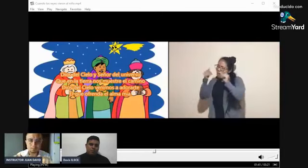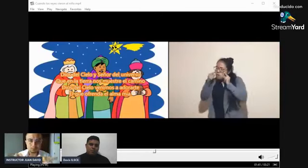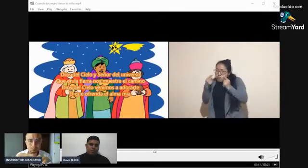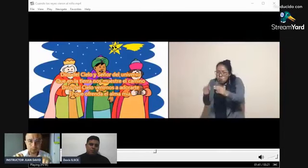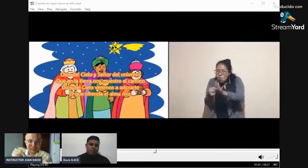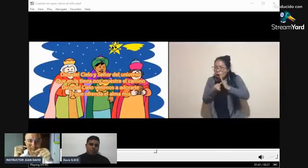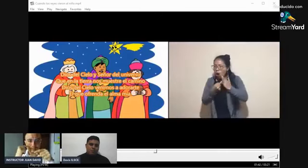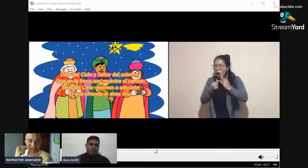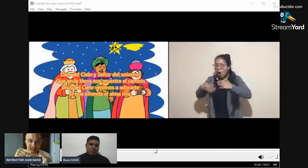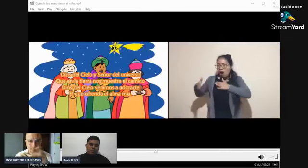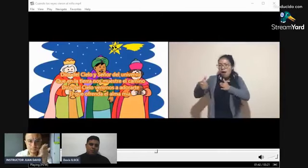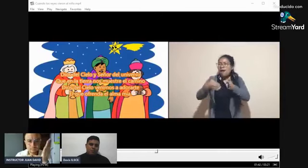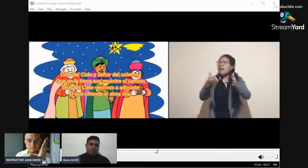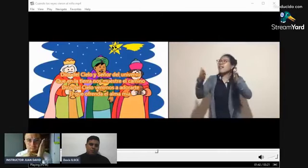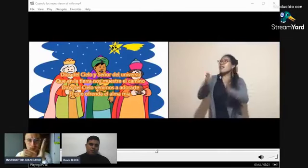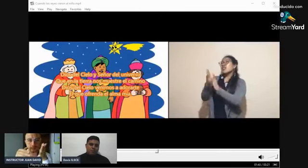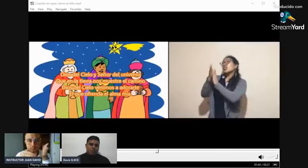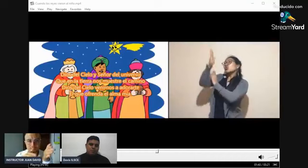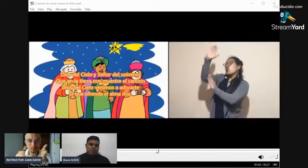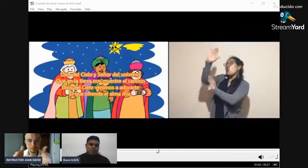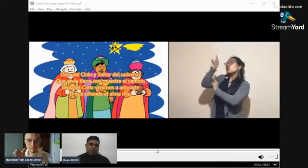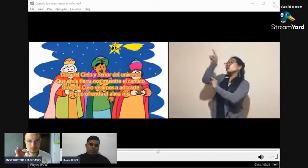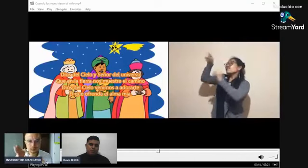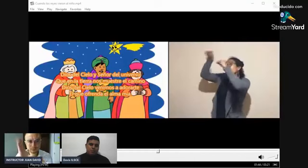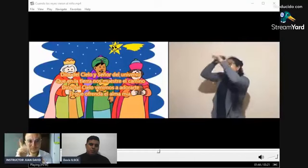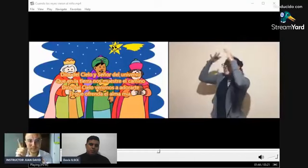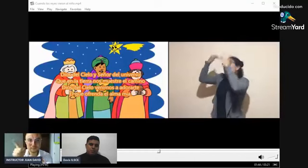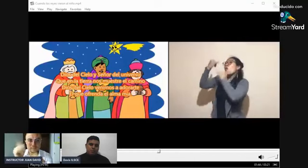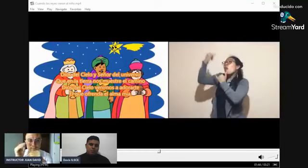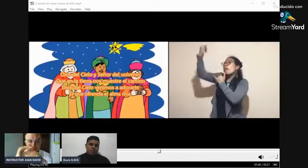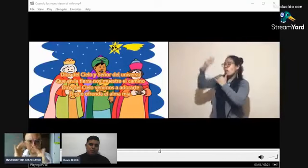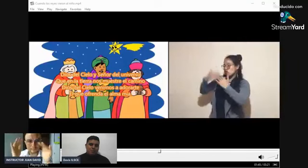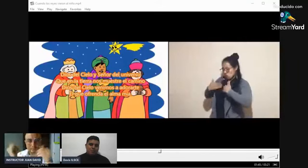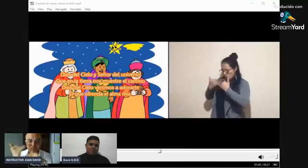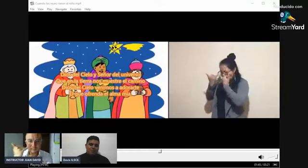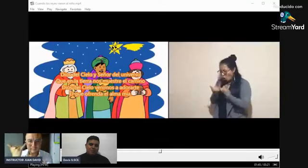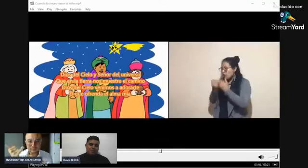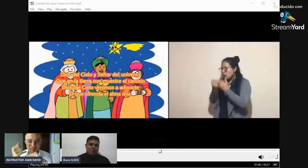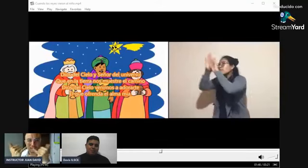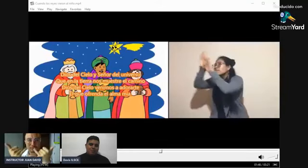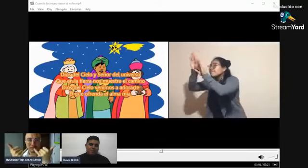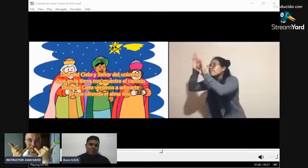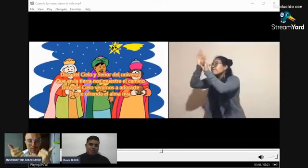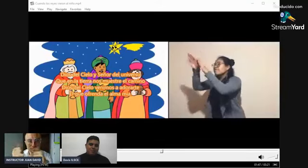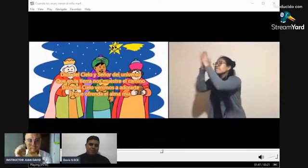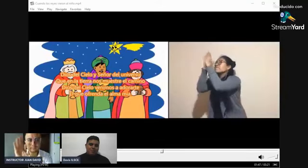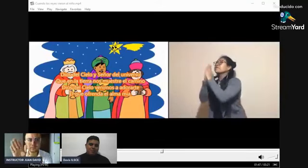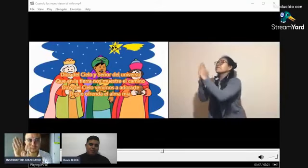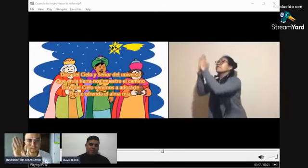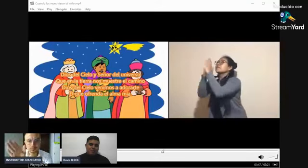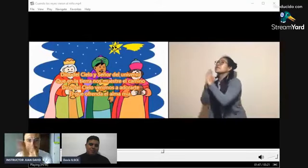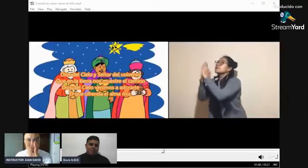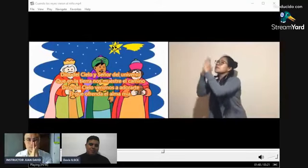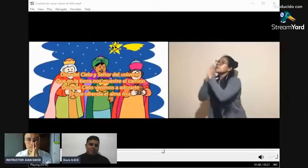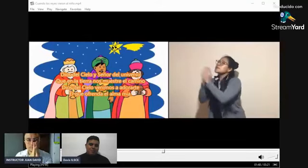el camino. Dios del cielo, venimos a adorarte, el que ofrenda el